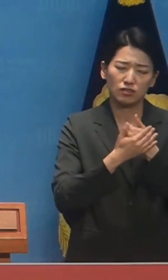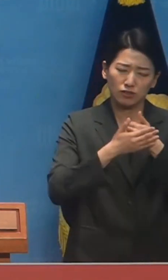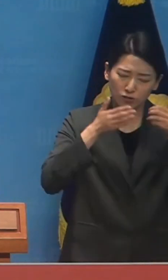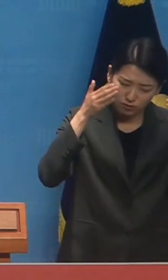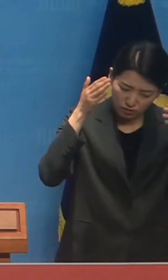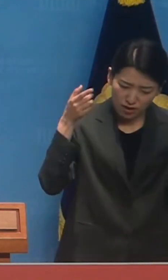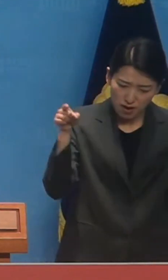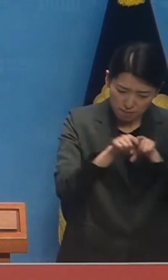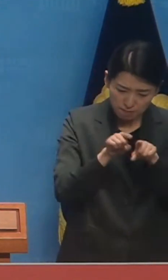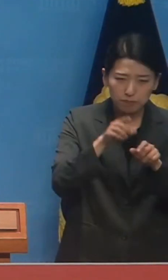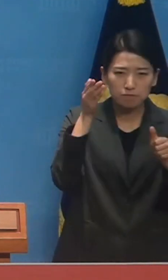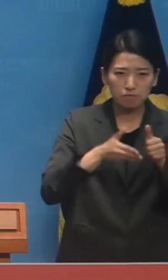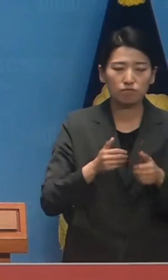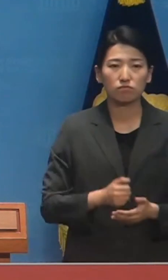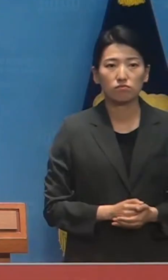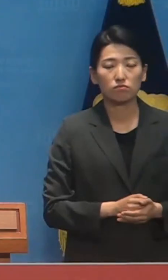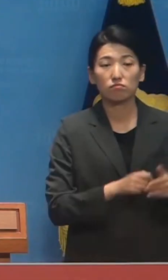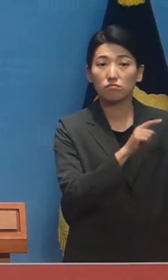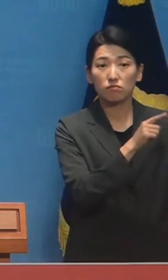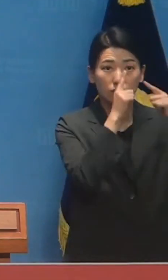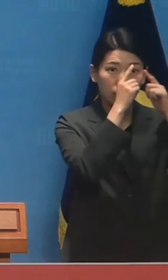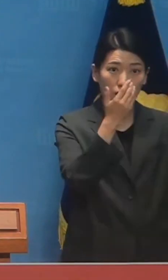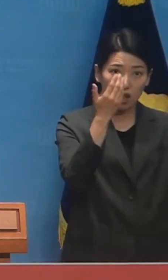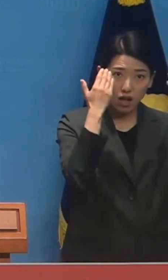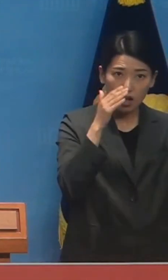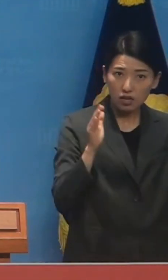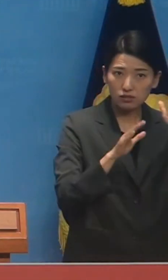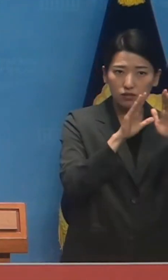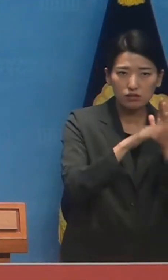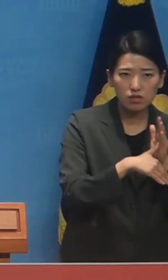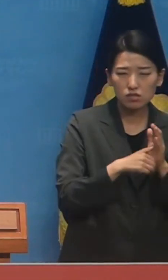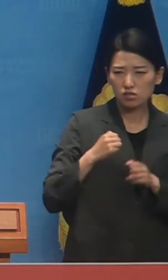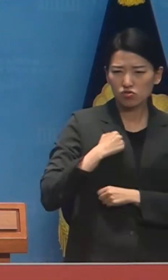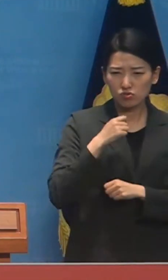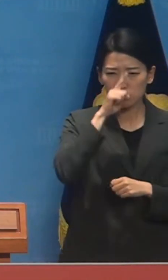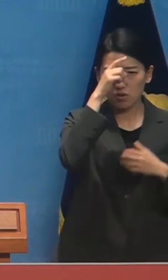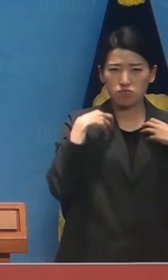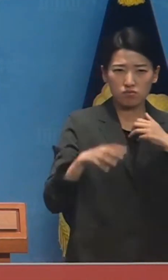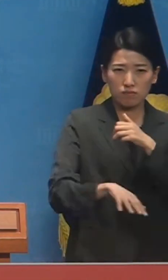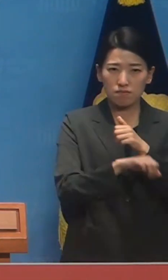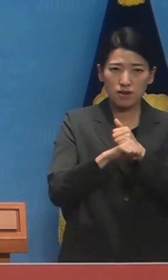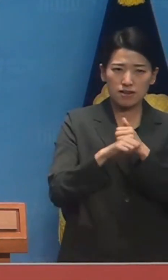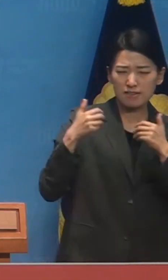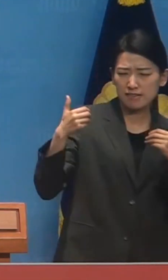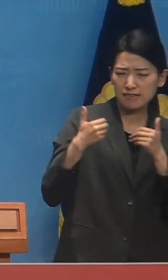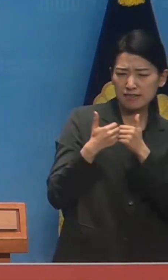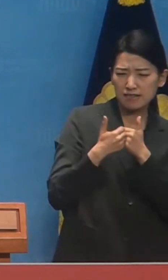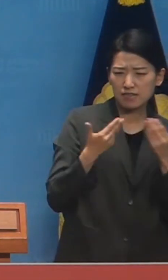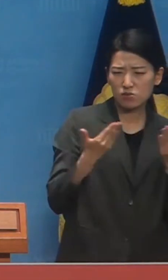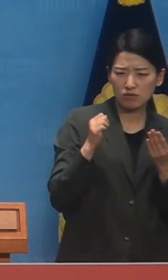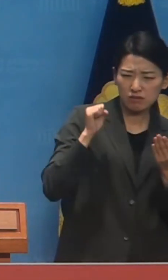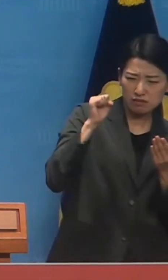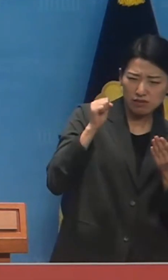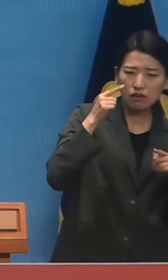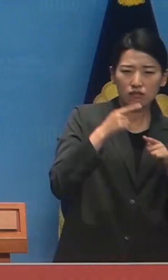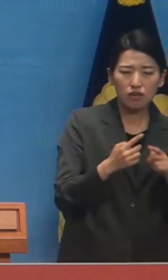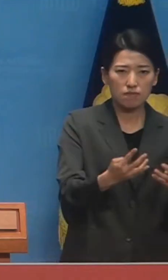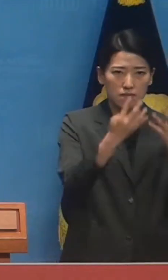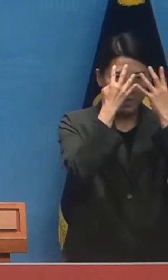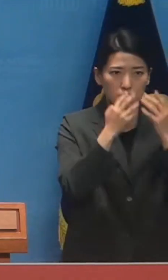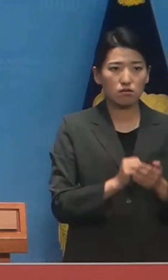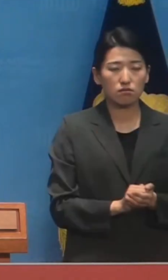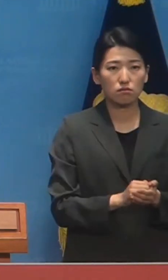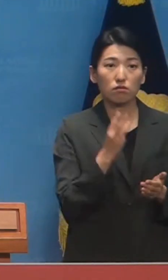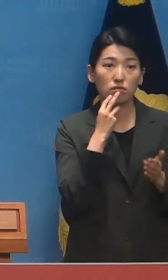김문수 후보는 대학 시절에는 군사 독재와 싸우다 감옥에 가기도 했습니다. 그리고 또한 경기도지사 8년을 했지만 어떤 뇌물도